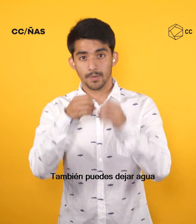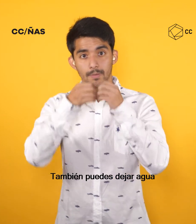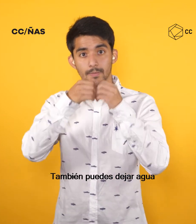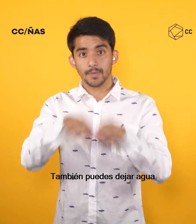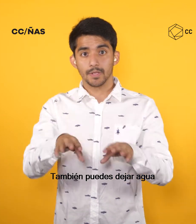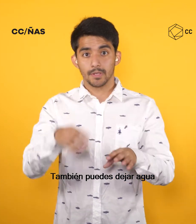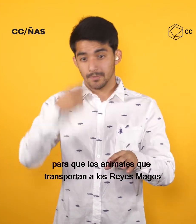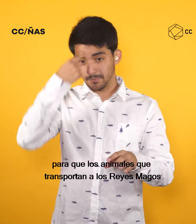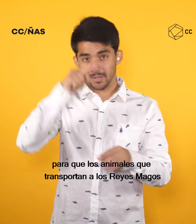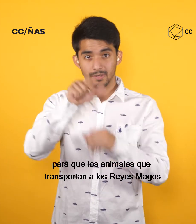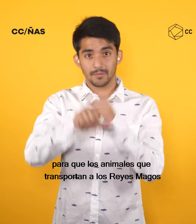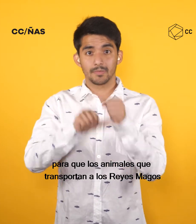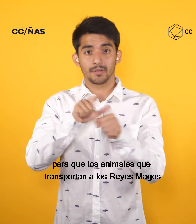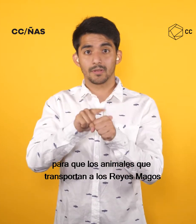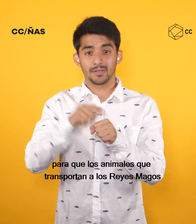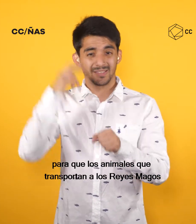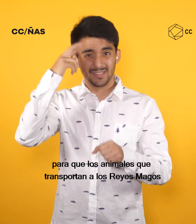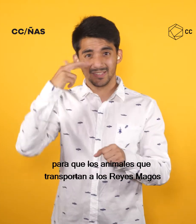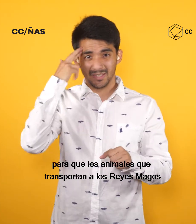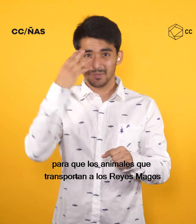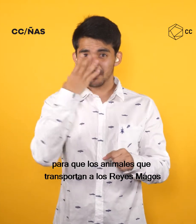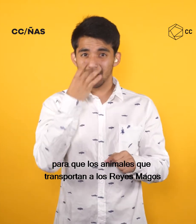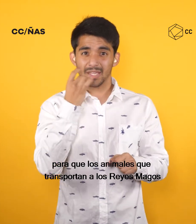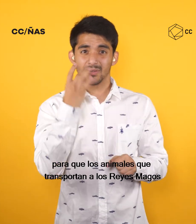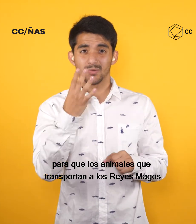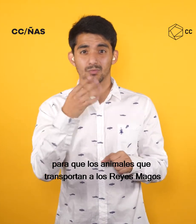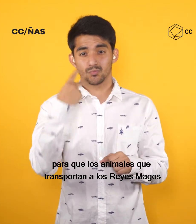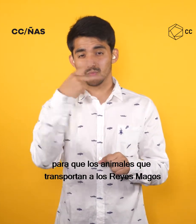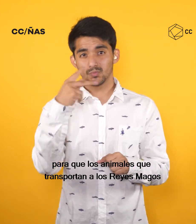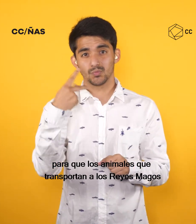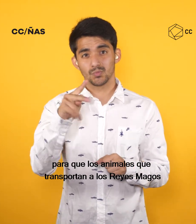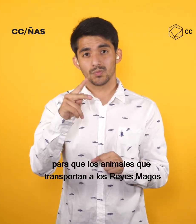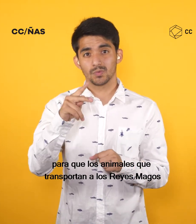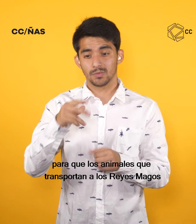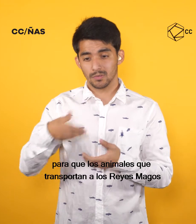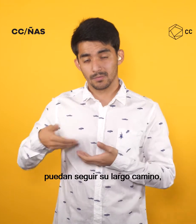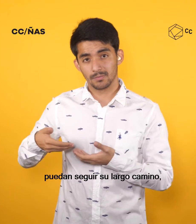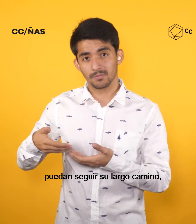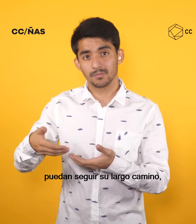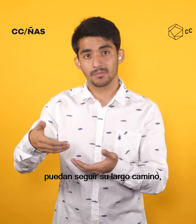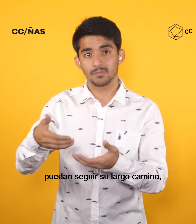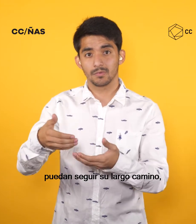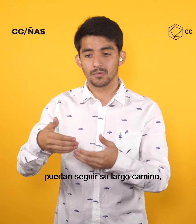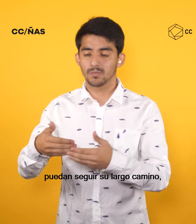También puedes dejar agua para que los animales que transportan a los Reyes Magos puedan seguir su largo camino.